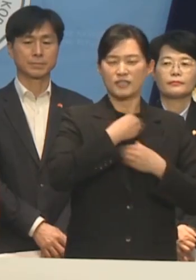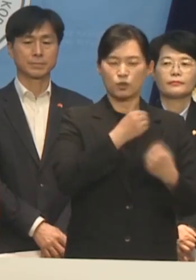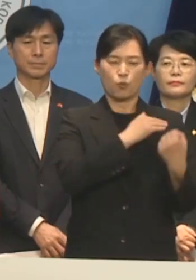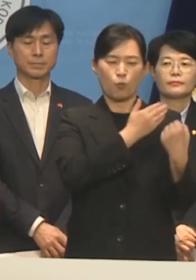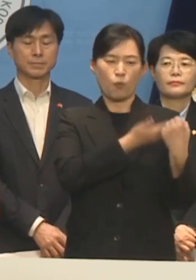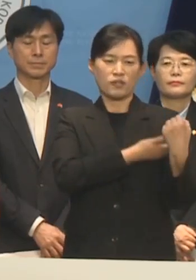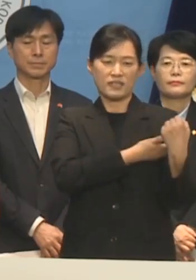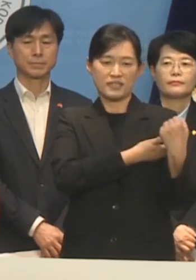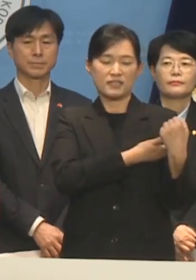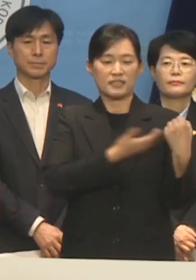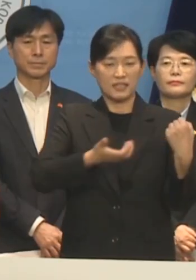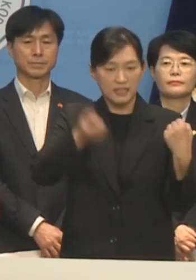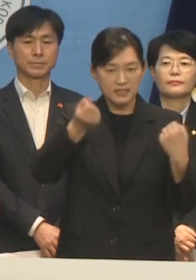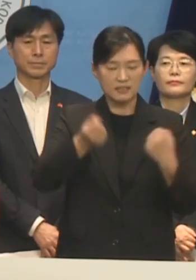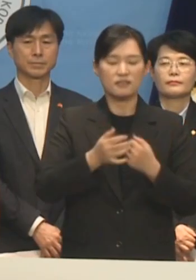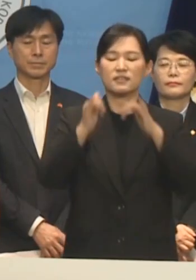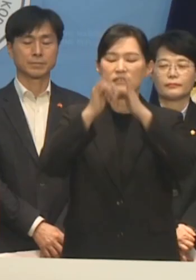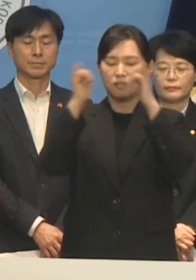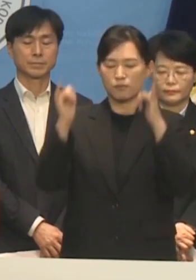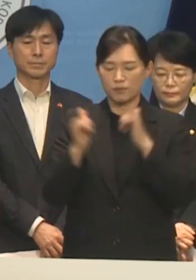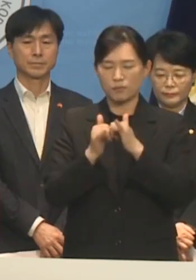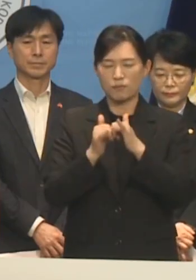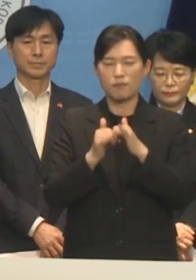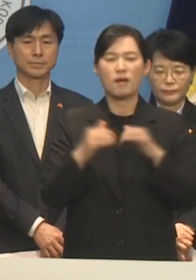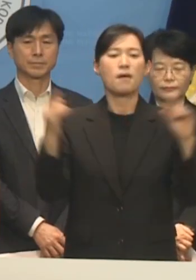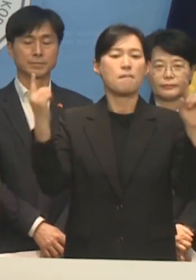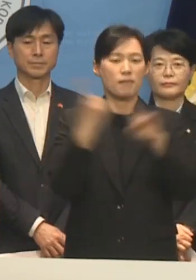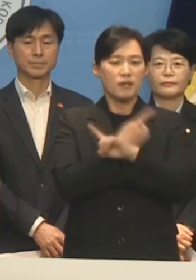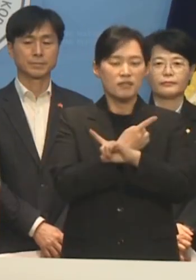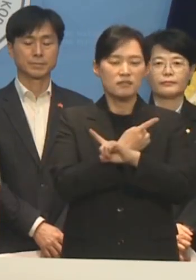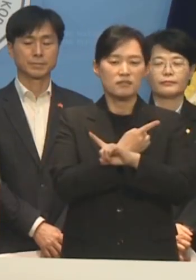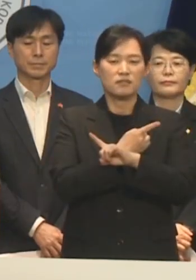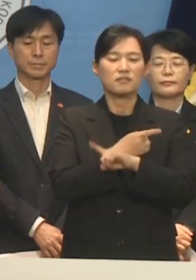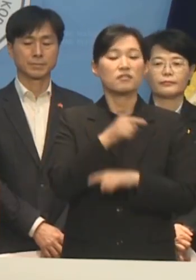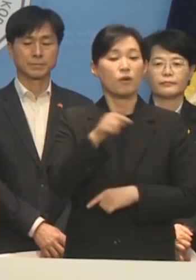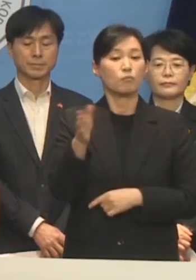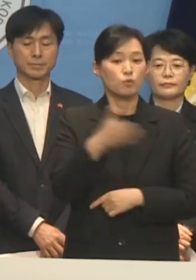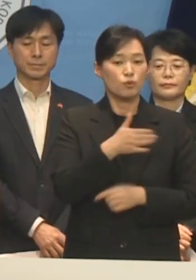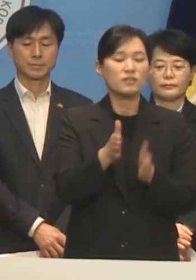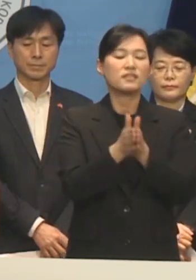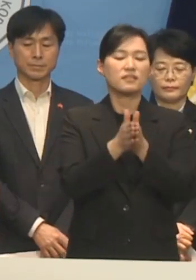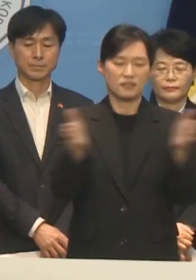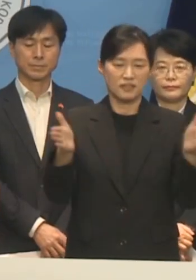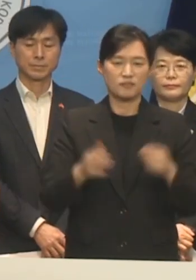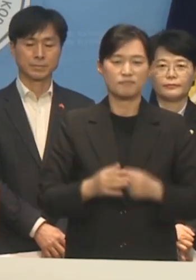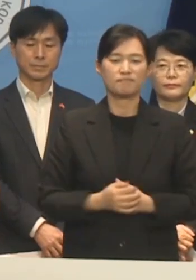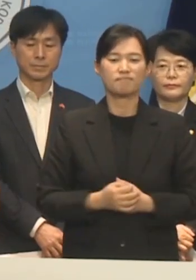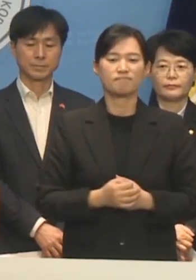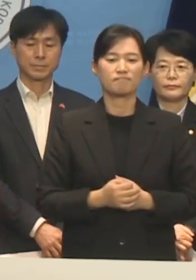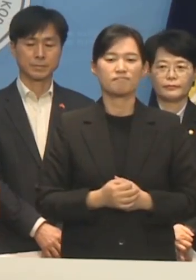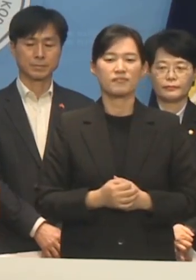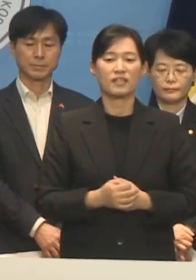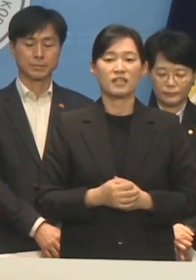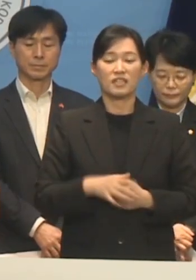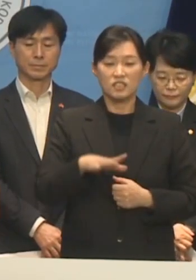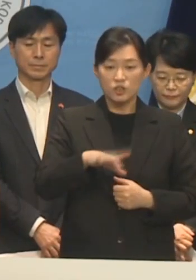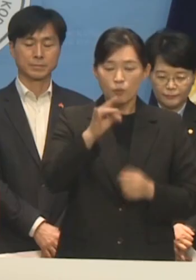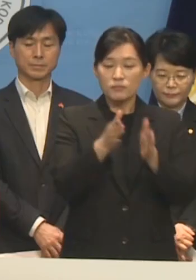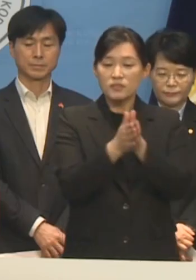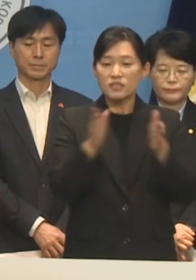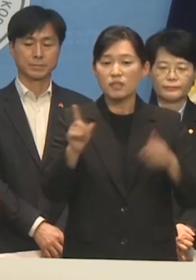생명안전권이 보장되는 사회로 전환되는 것으로부터 출발해야 합니다. 그